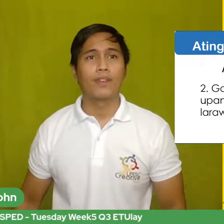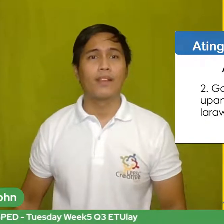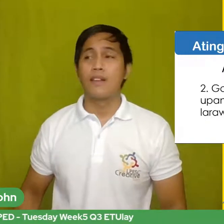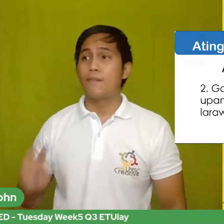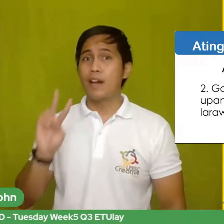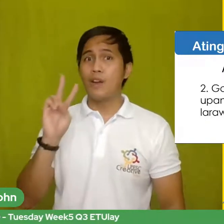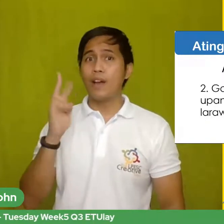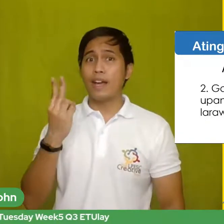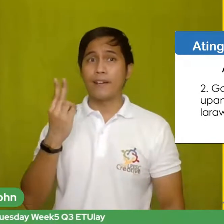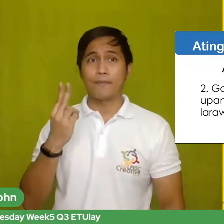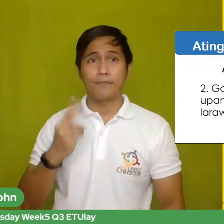Pangalawa,